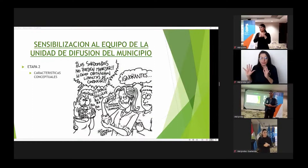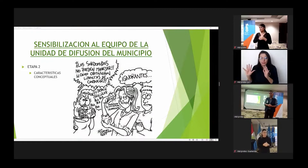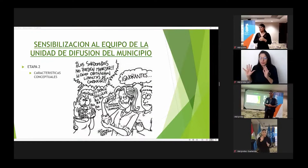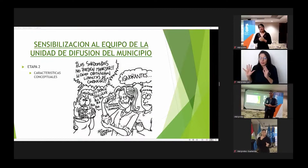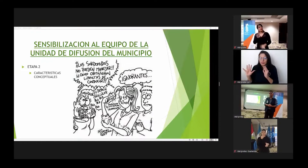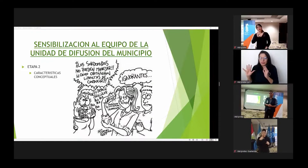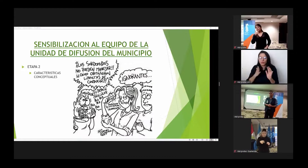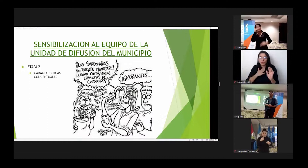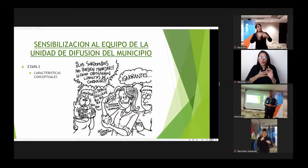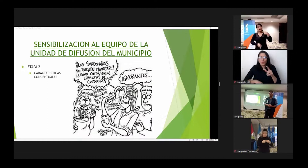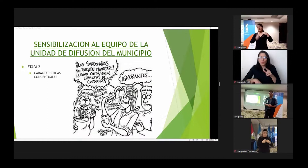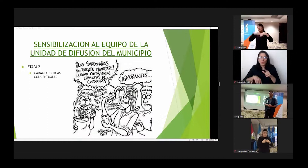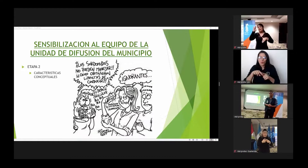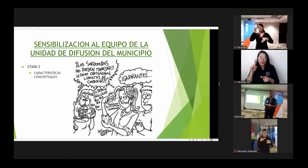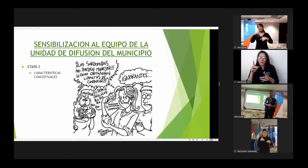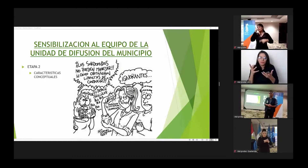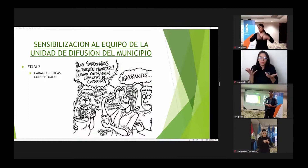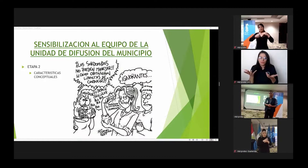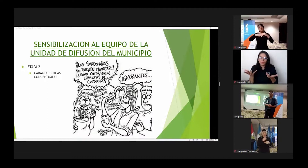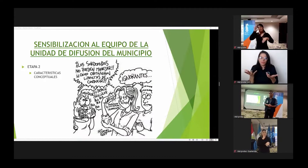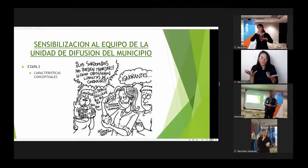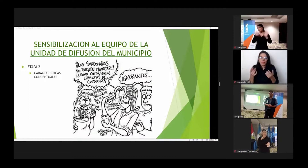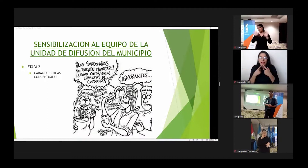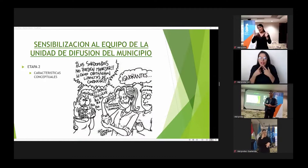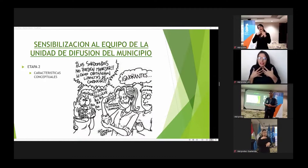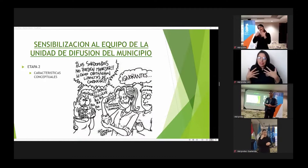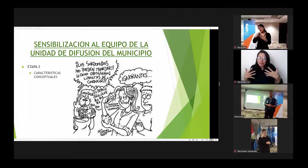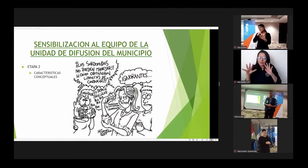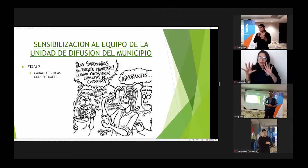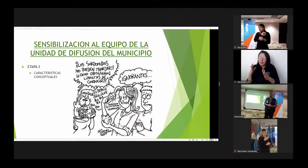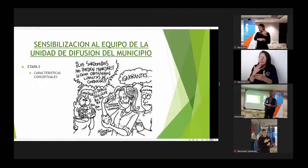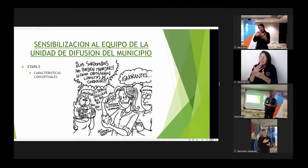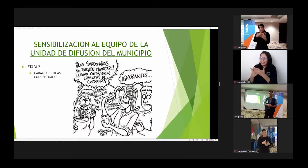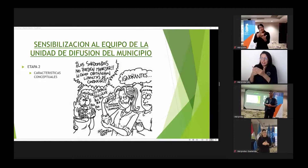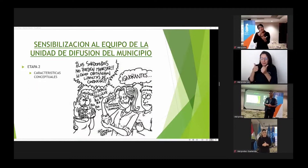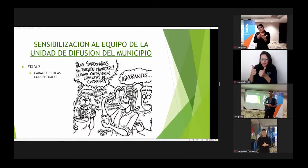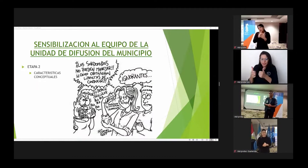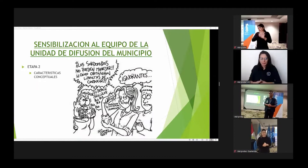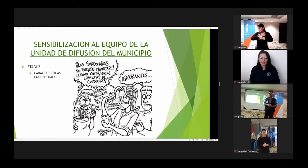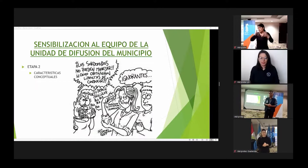puede hacer más, Germán, sus palabras. Muchas gracias por todo, Germán.